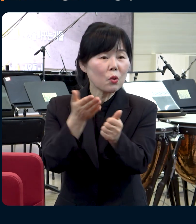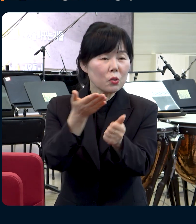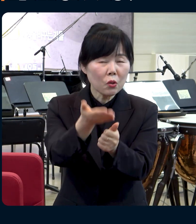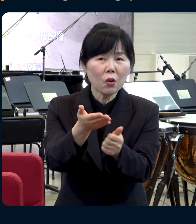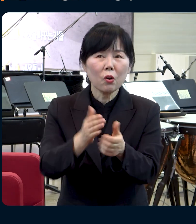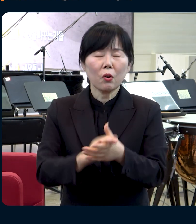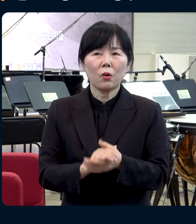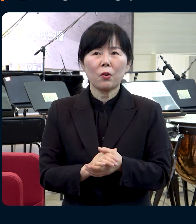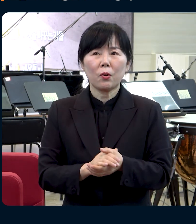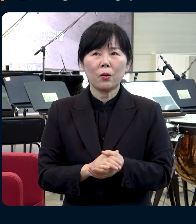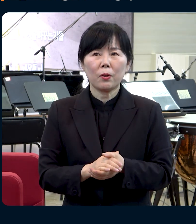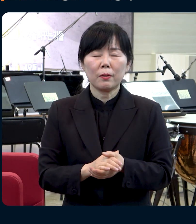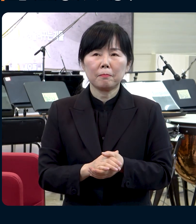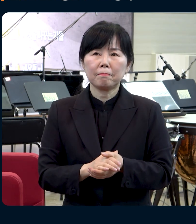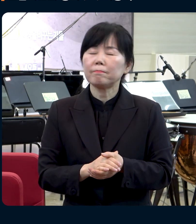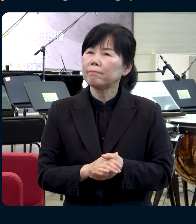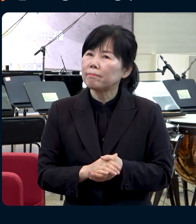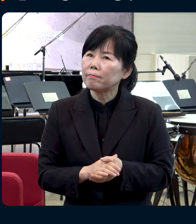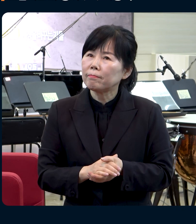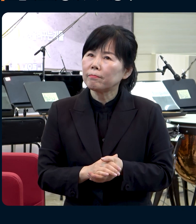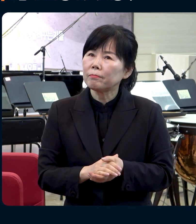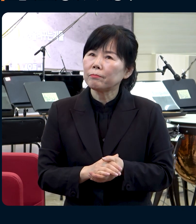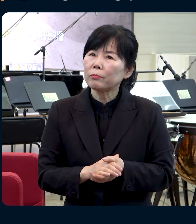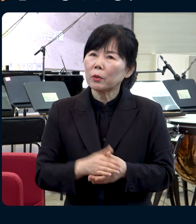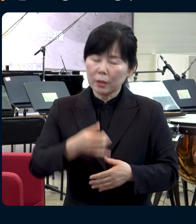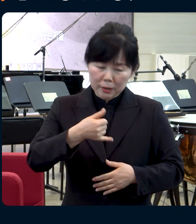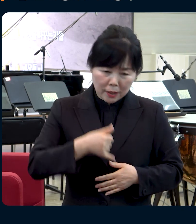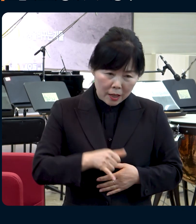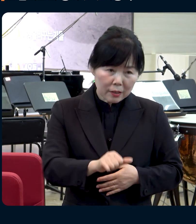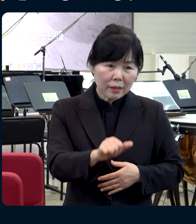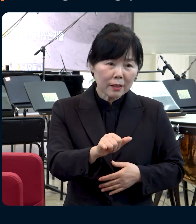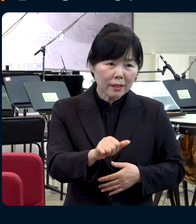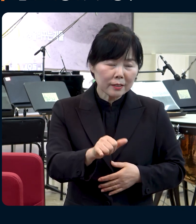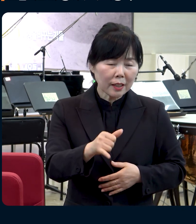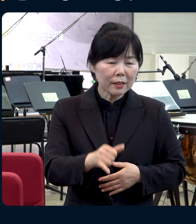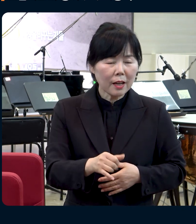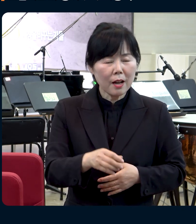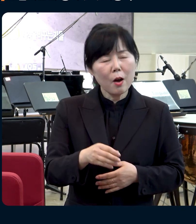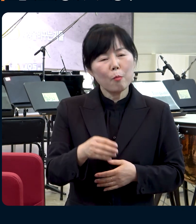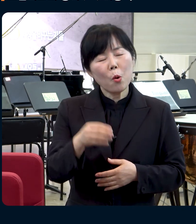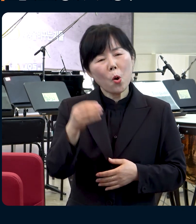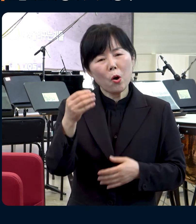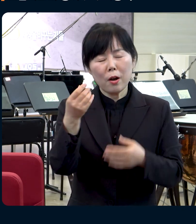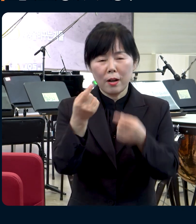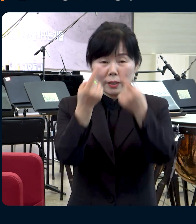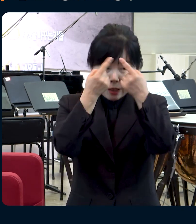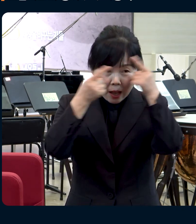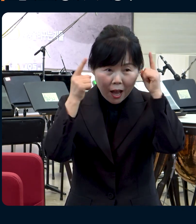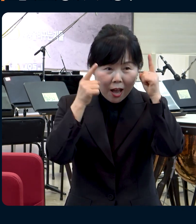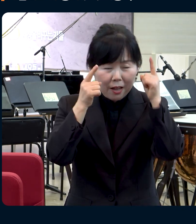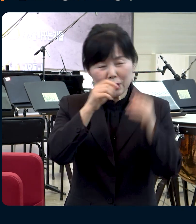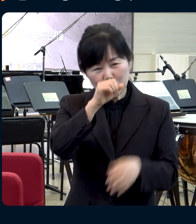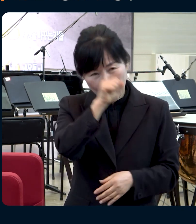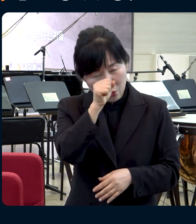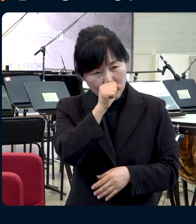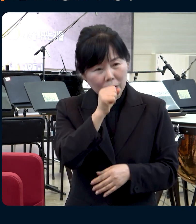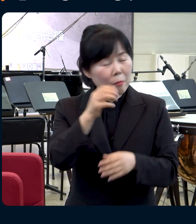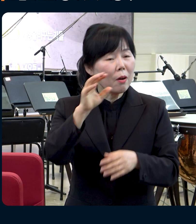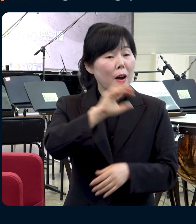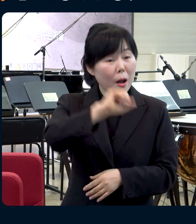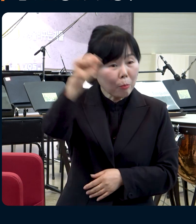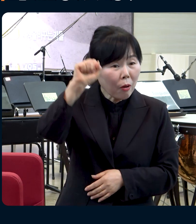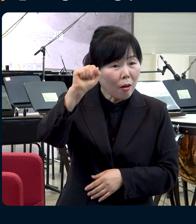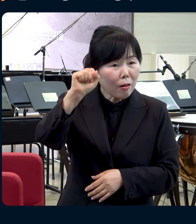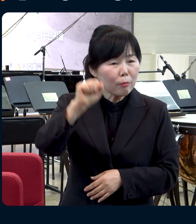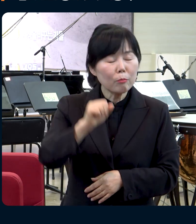게 제일 좋을까요? 좋은 차 사주시는 것, 우리 자녀들 좋은 학교 가는 것, 우리 뭐 좋은 아파트, 큰 아파트 사는 것 너무너무 좋죠. 근데 그보다